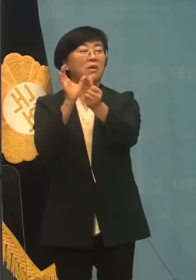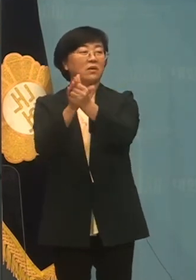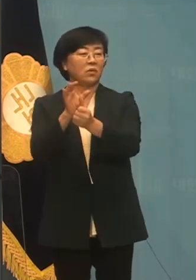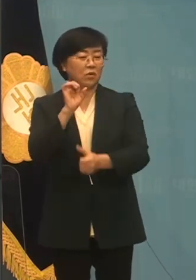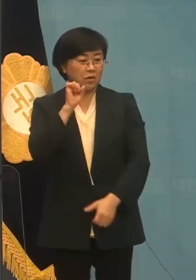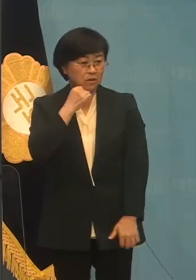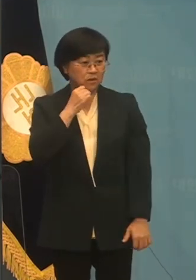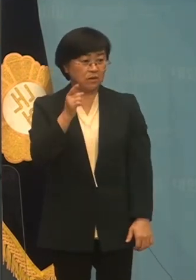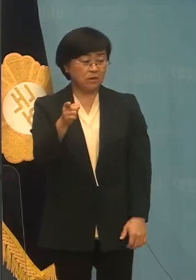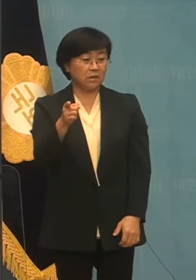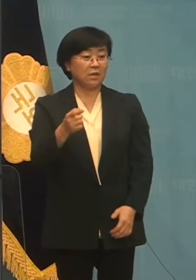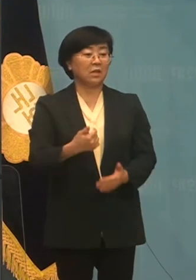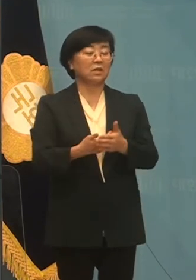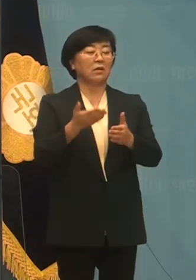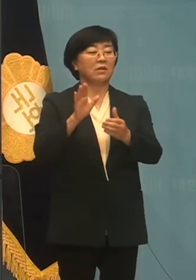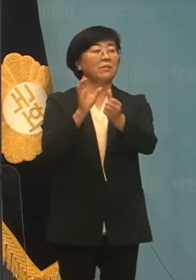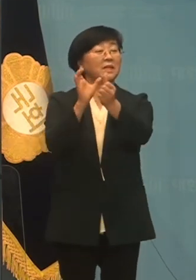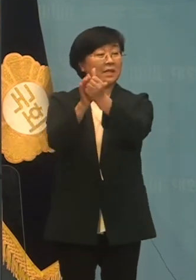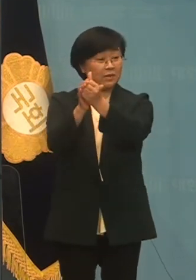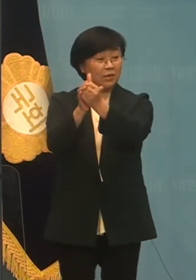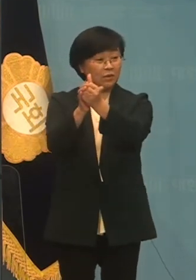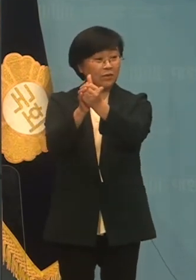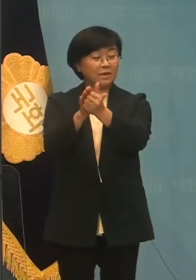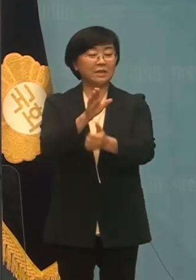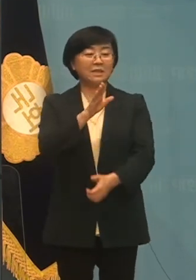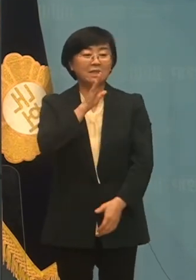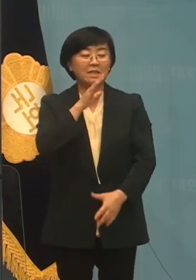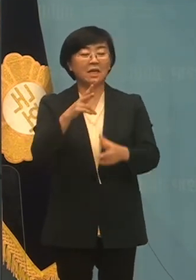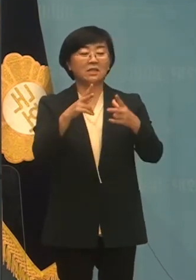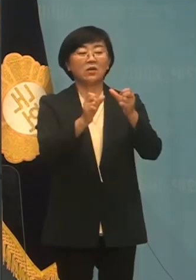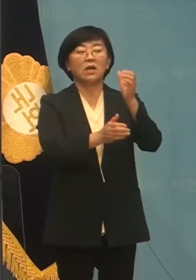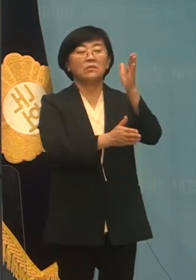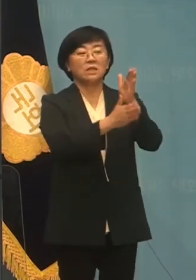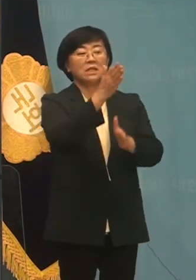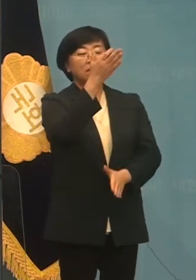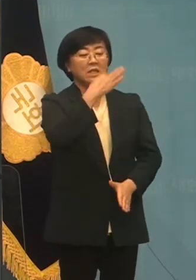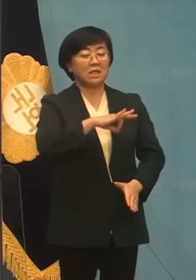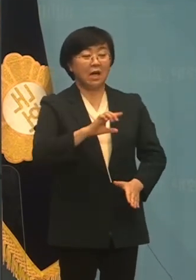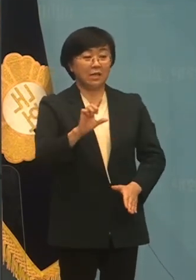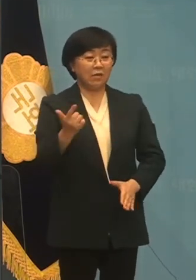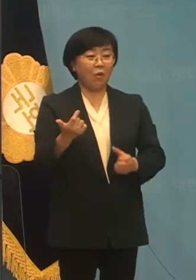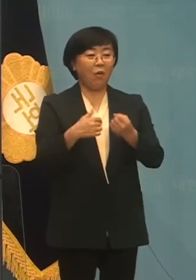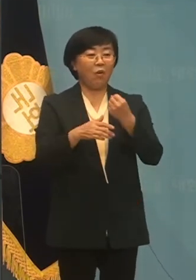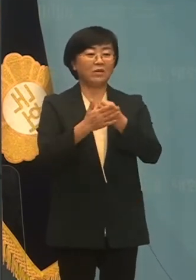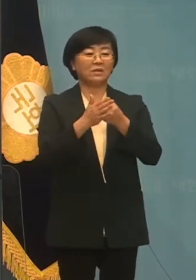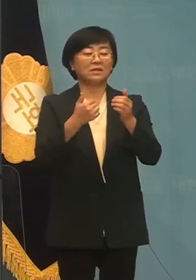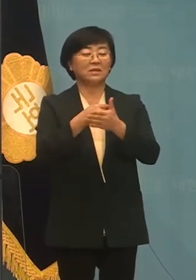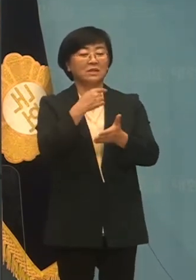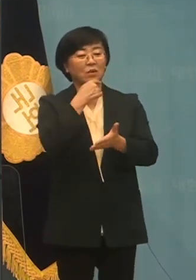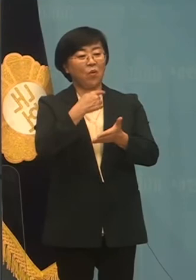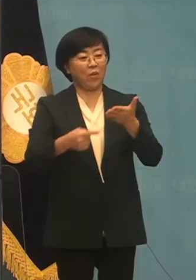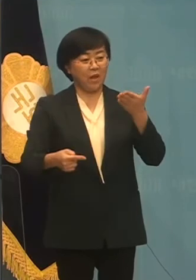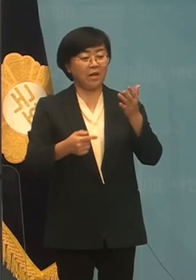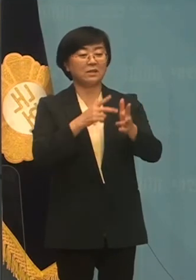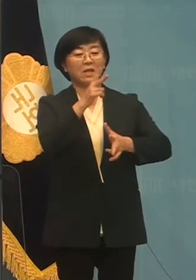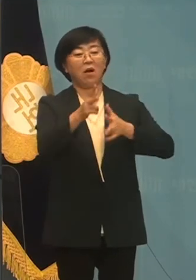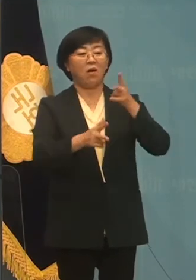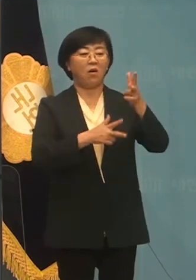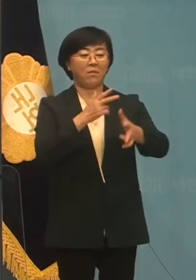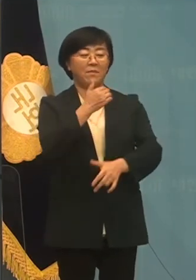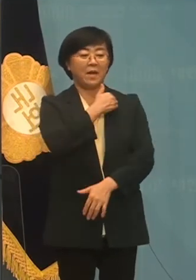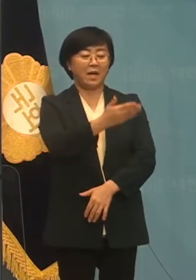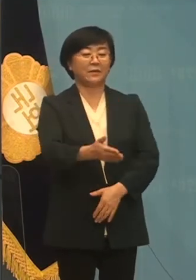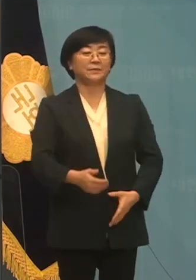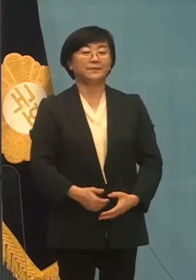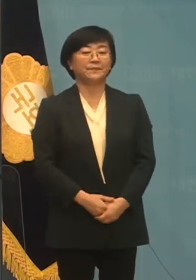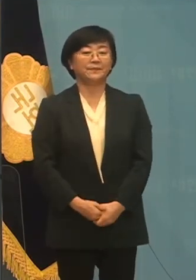어려웠지만 맡았다 해도 그것은 성남시 이익이 아니라 적자 보전을 위한 사업에 불과했을